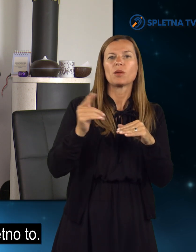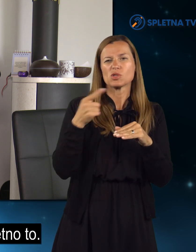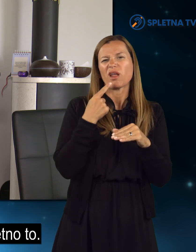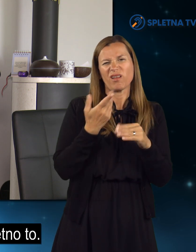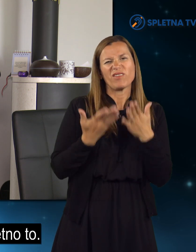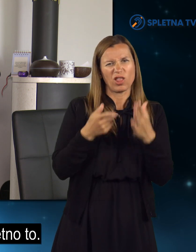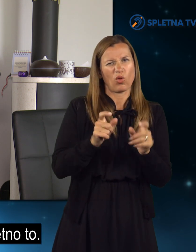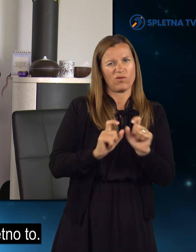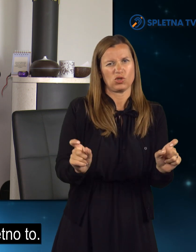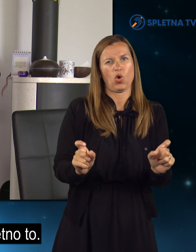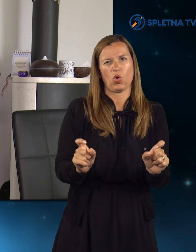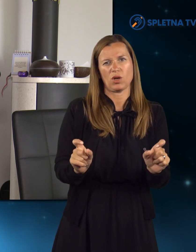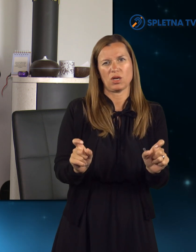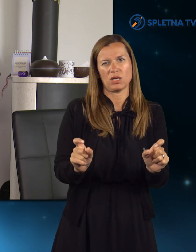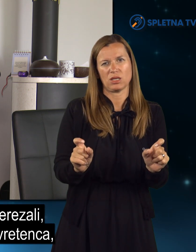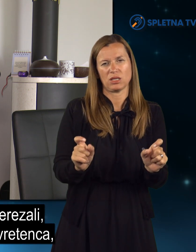to.